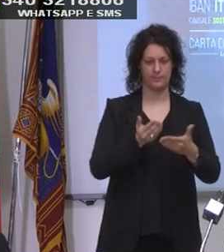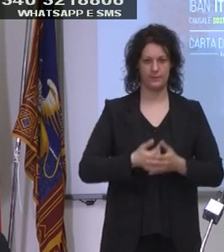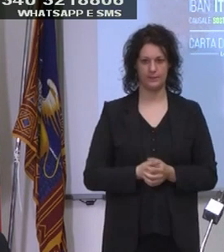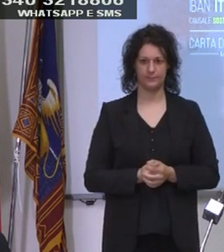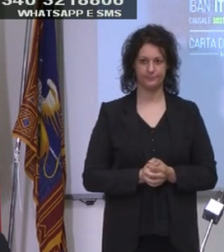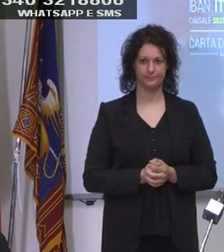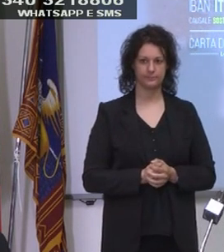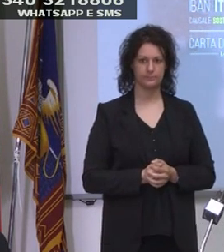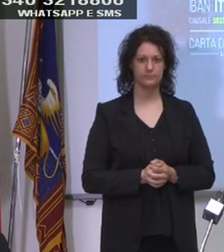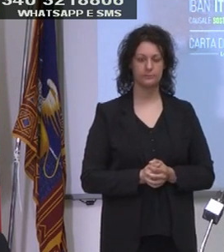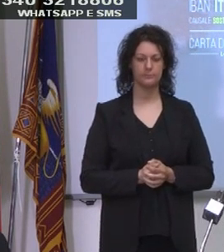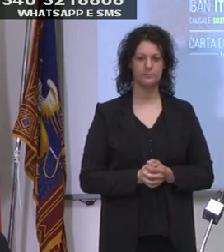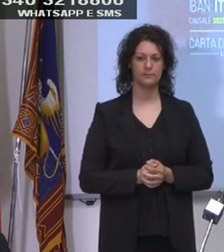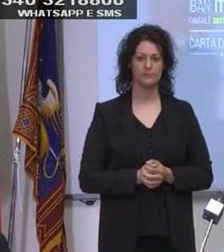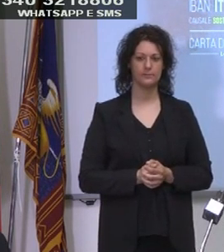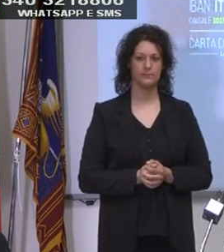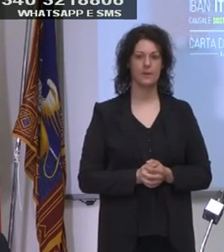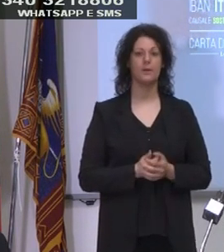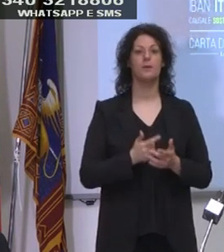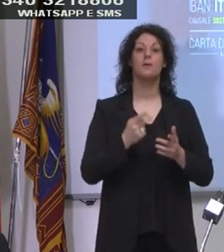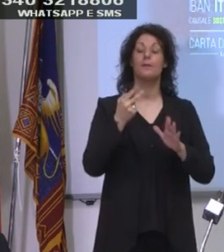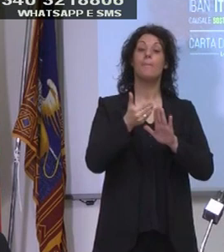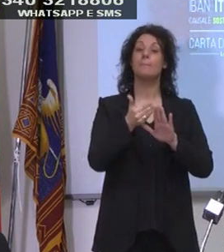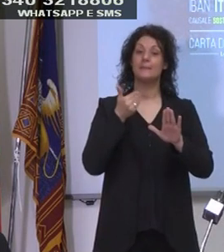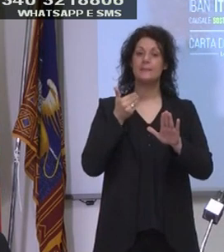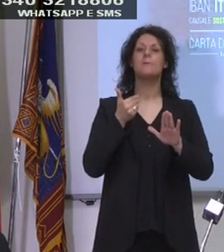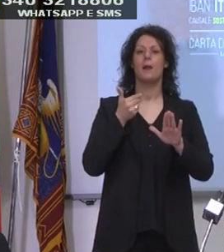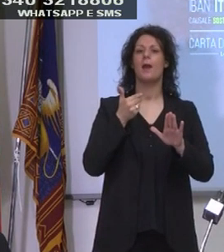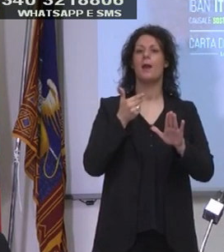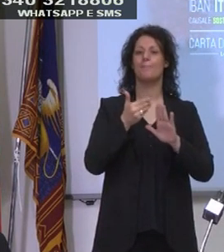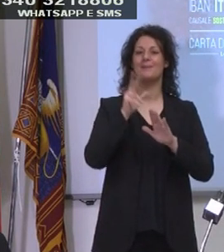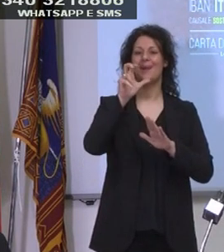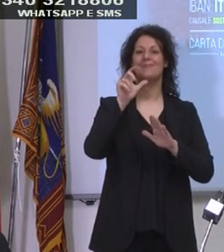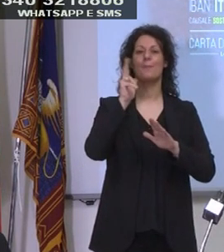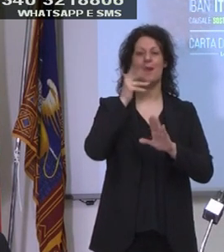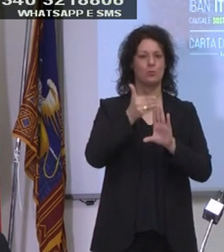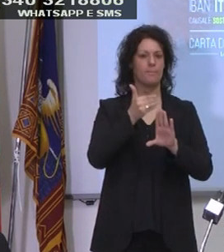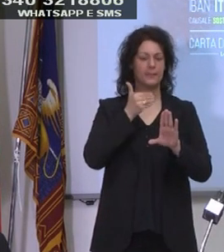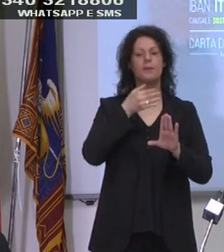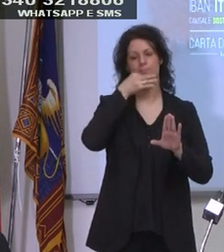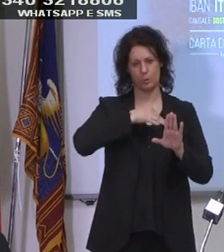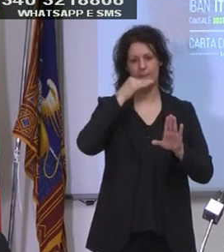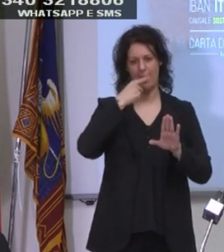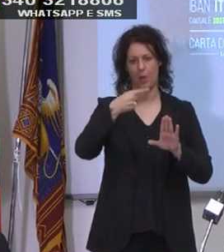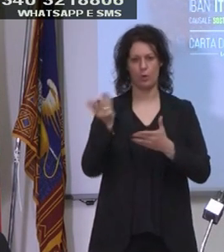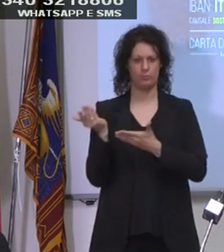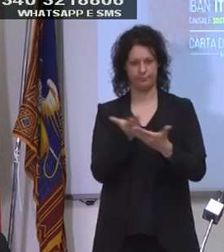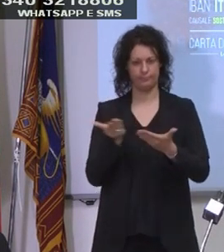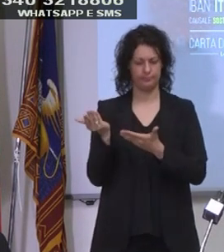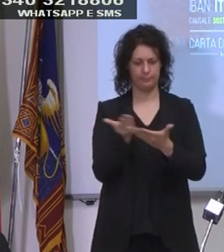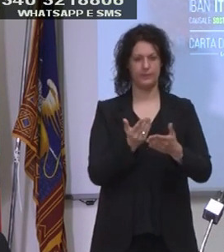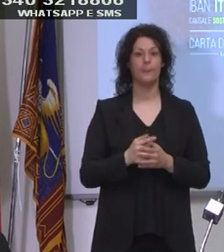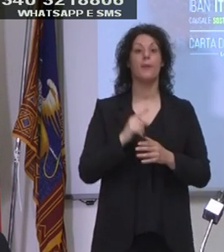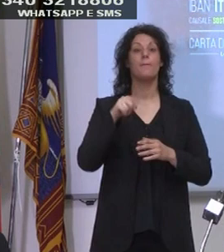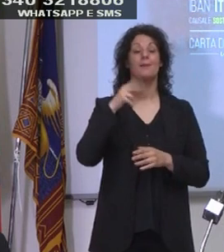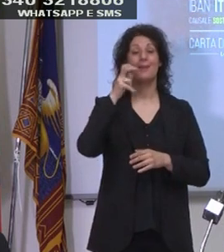ancora, però c'erano pochissime strutture che accettavano, bisogna dire la verità, però potevano farlo previo tampone. Dal 30 ci sono state le linee